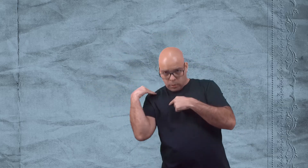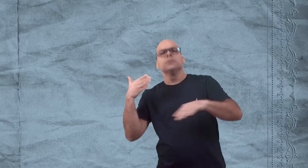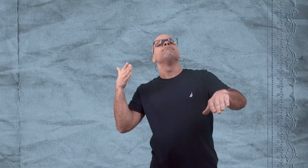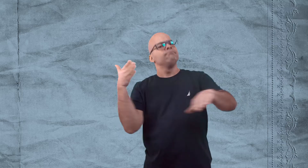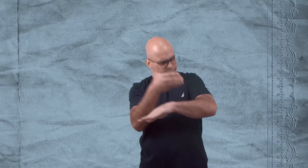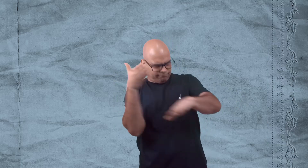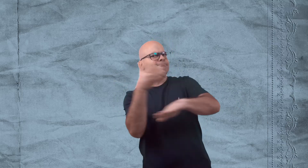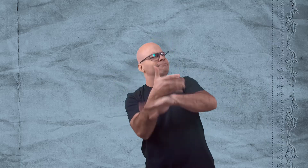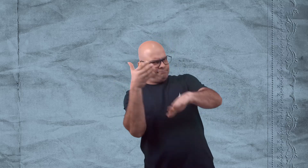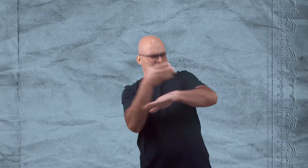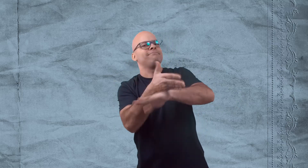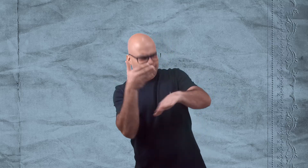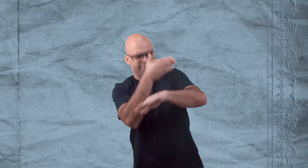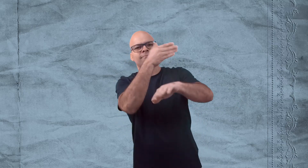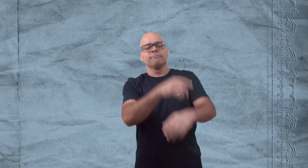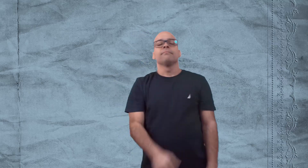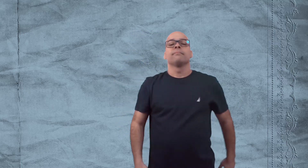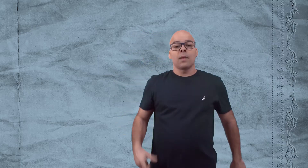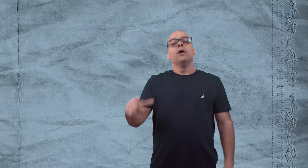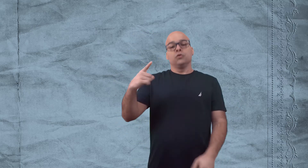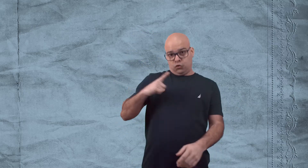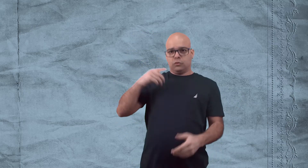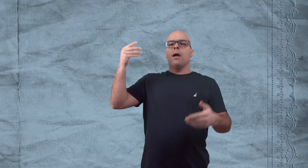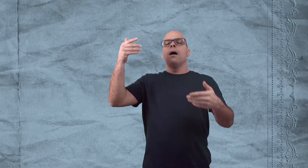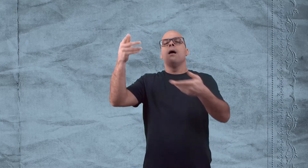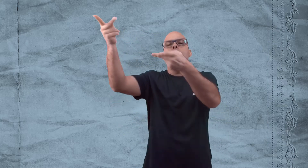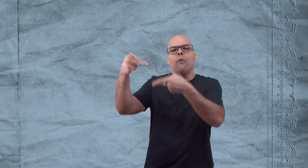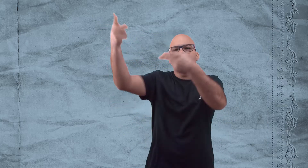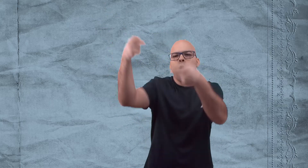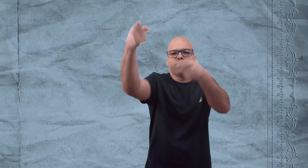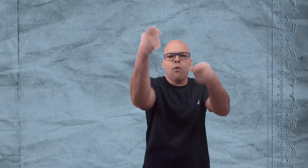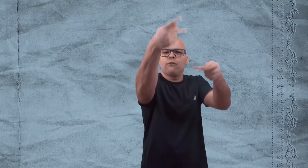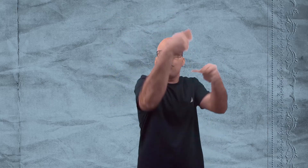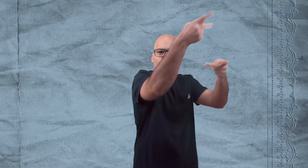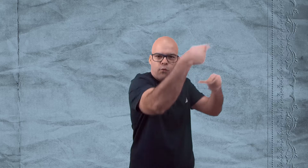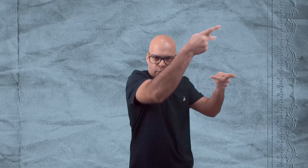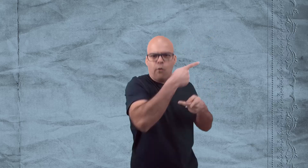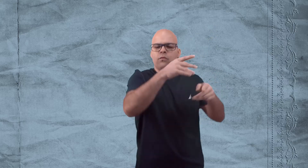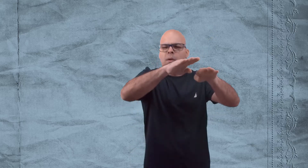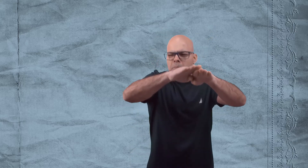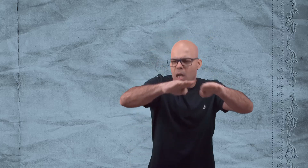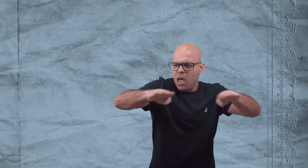também participava dessas reuniões. Tinha vários convidados e eram